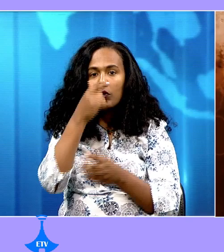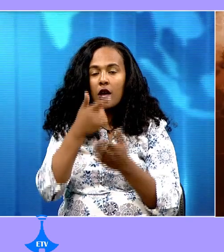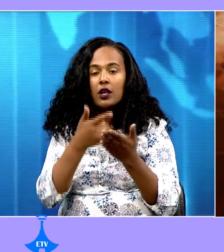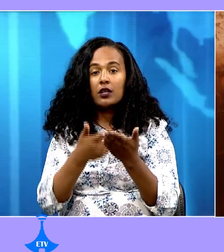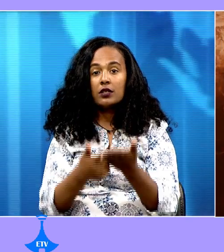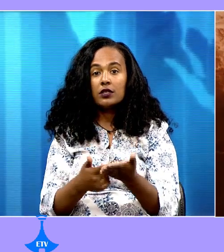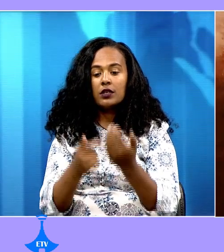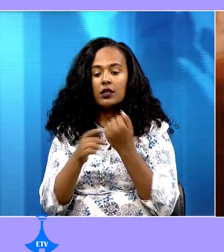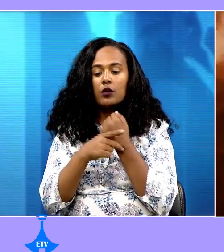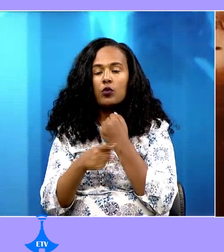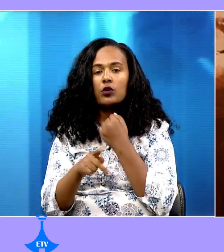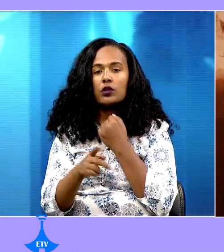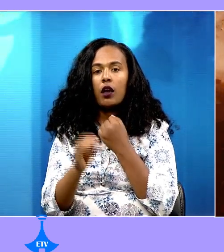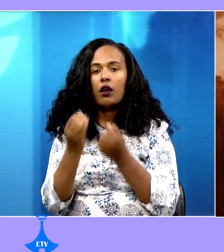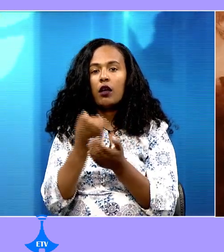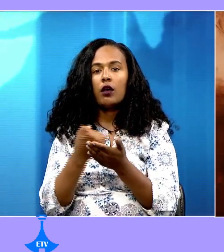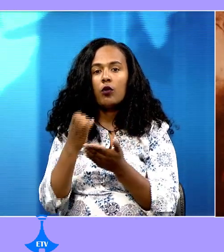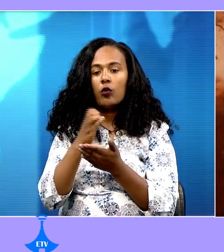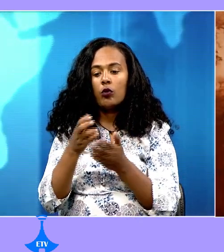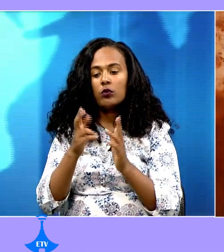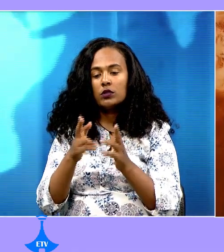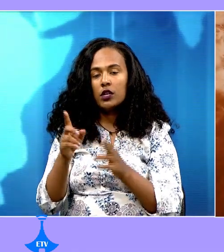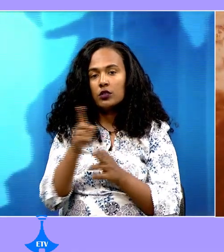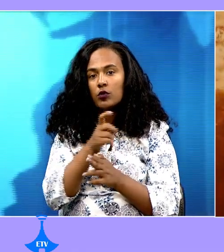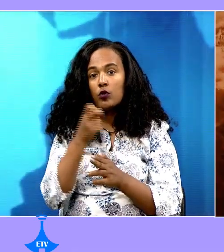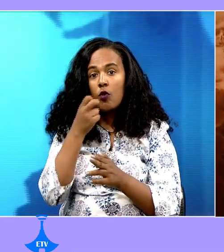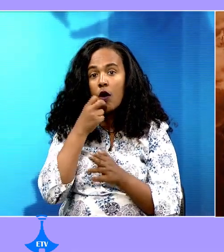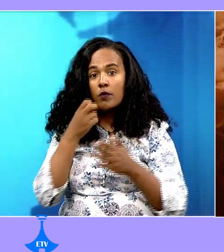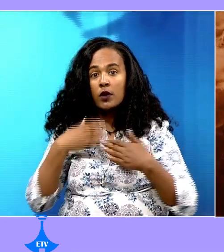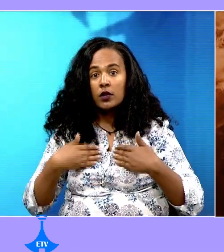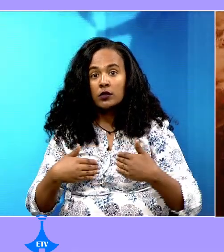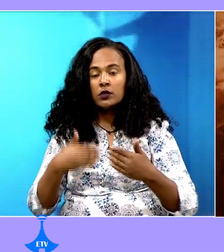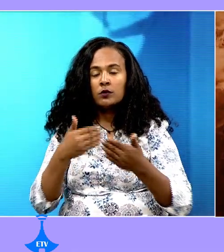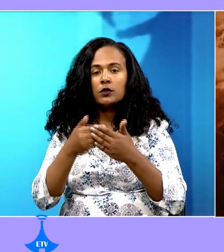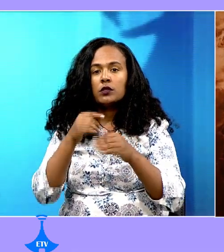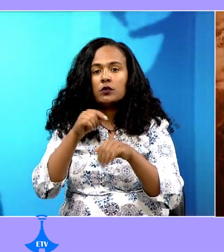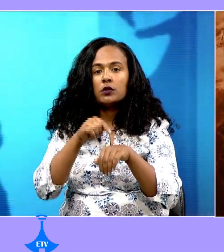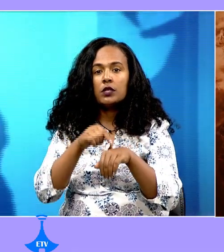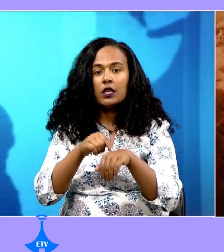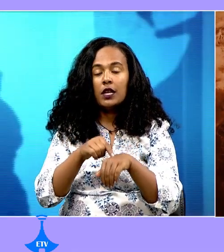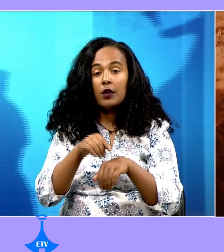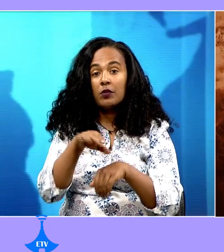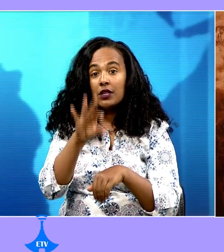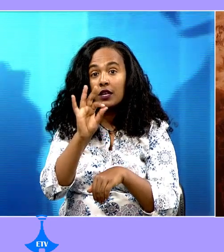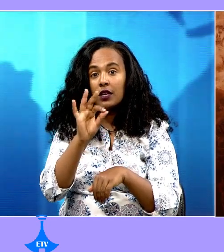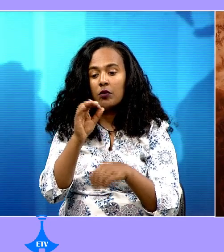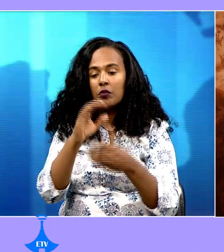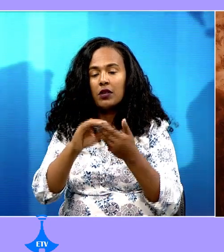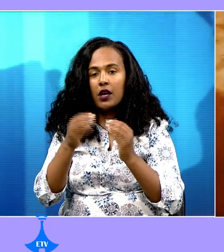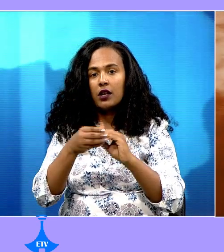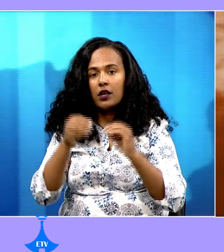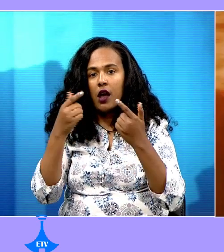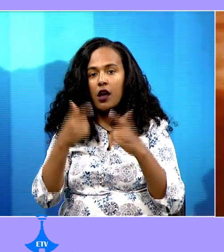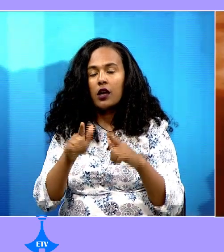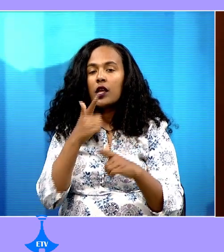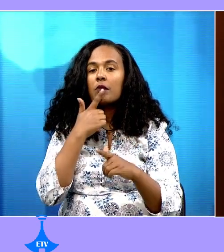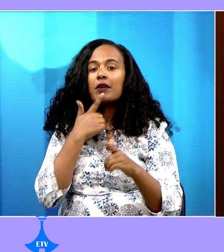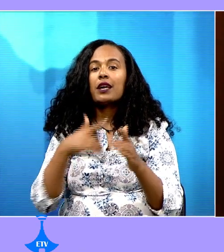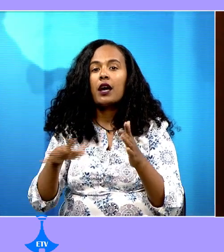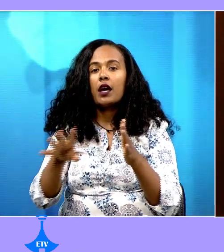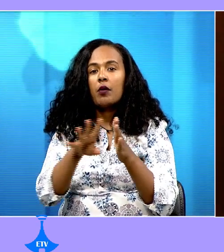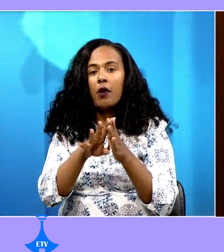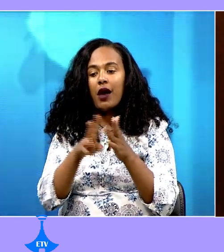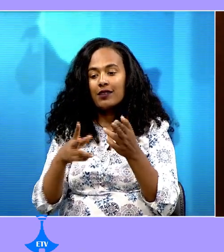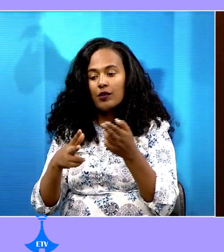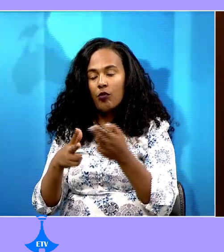የዓለማችን የፖለቲካና ኢኮኖሚ መሳለጫ ለሆነው ውሃማ አካል በቅርብ ርቀት ላይ ብትገኝም ቅሉም በታሪክ አጋጣሚ ግን ከቀይ ባህር ተቆራርጣም